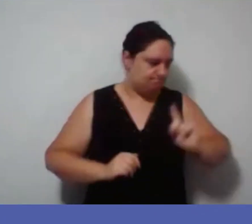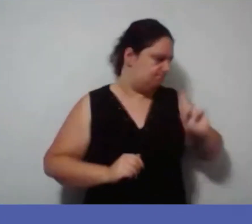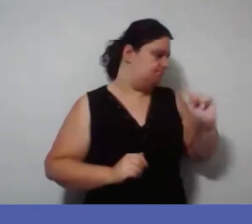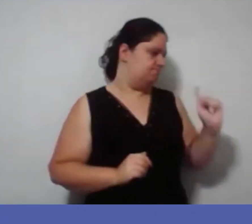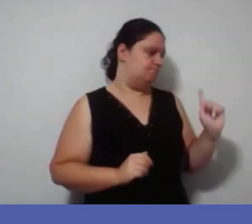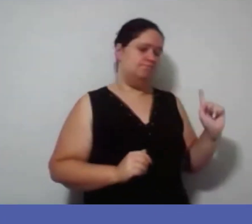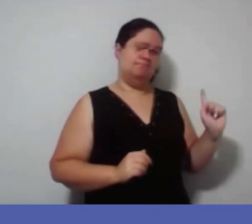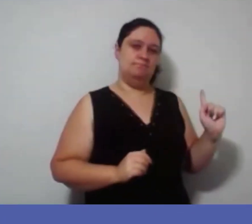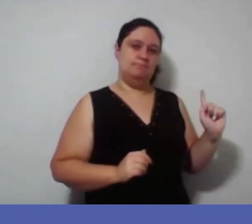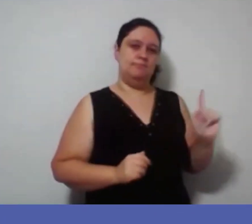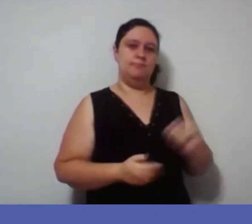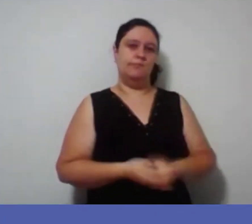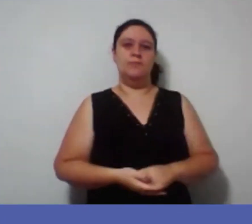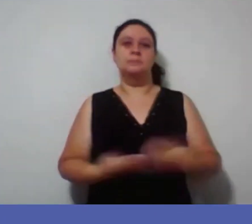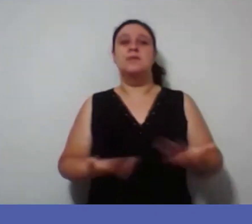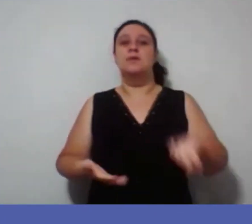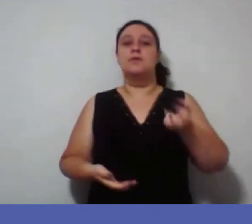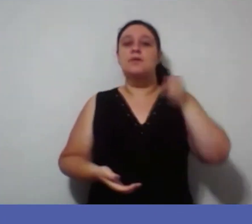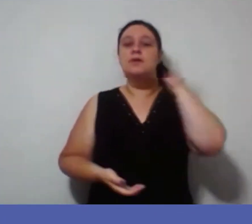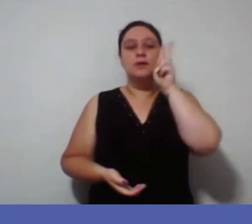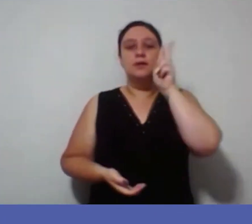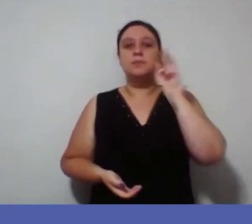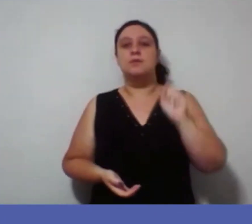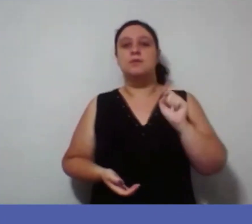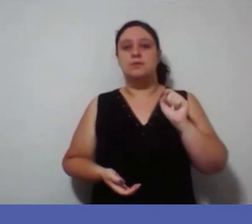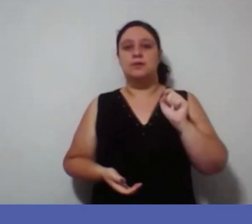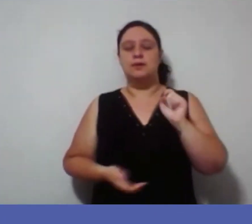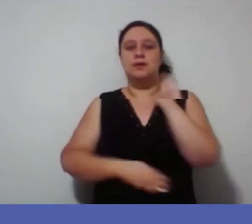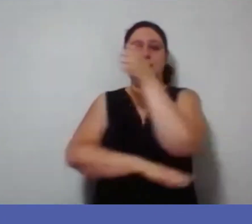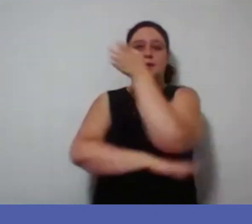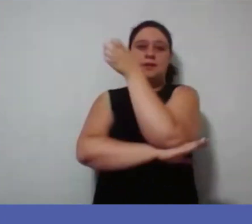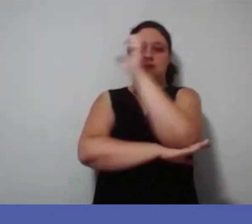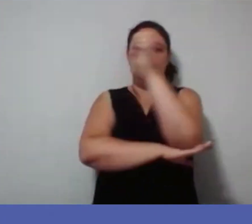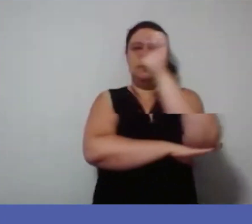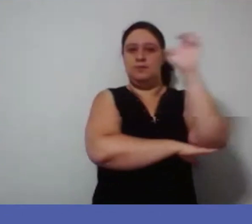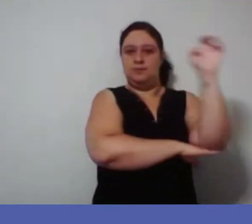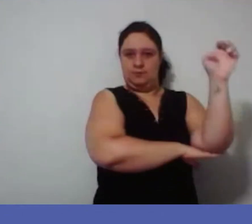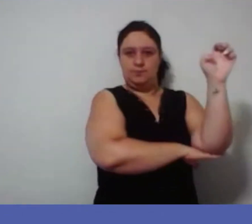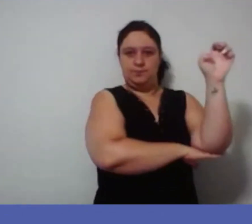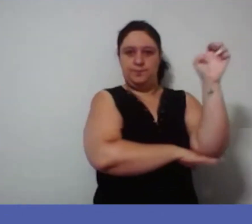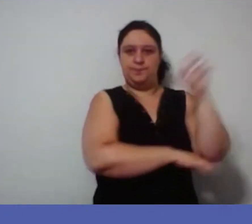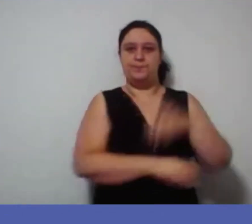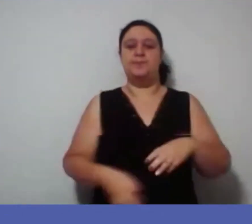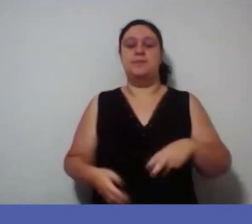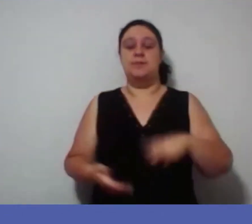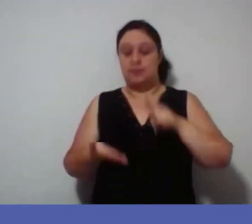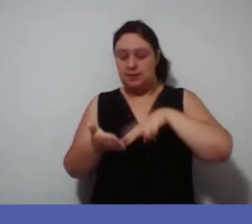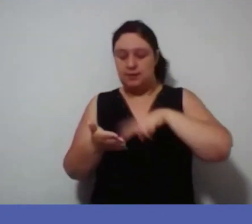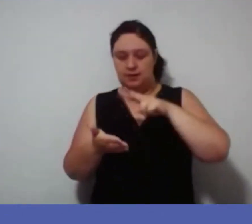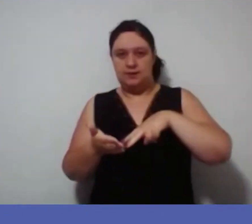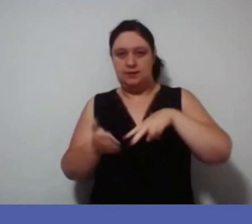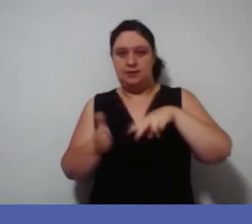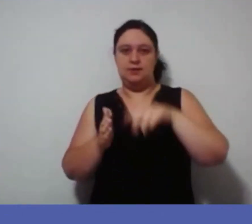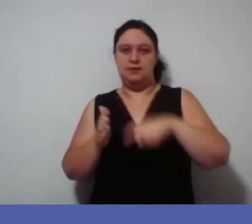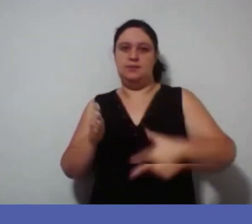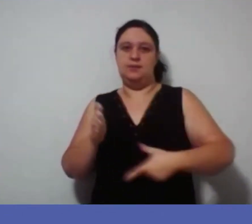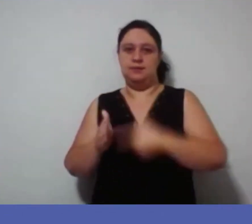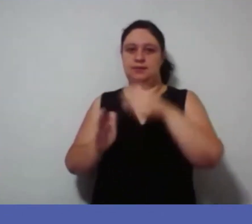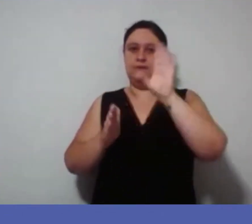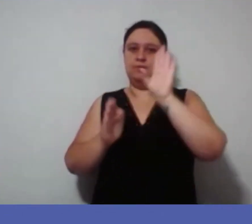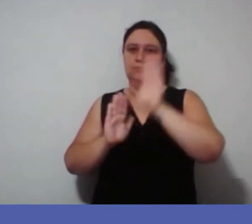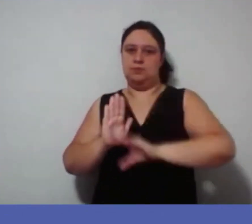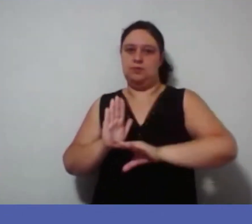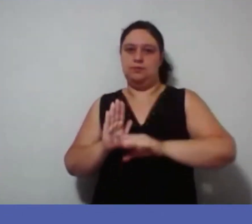Irmãos, eu quero lembrar vocês que no Jardim do Éden, eu li para vocês em 2 Coríntios capítulo 11, versículo 3,